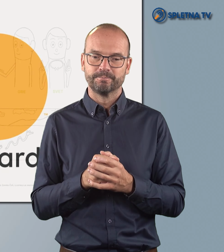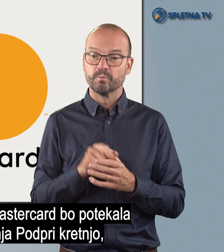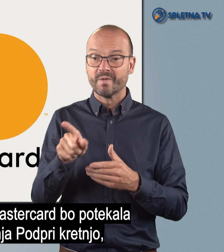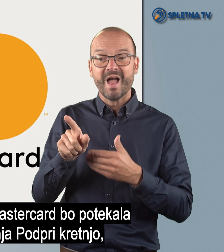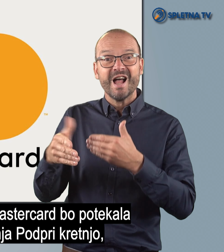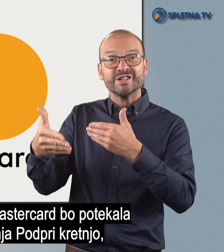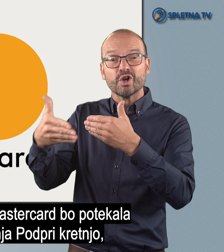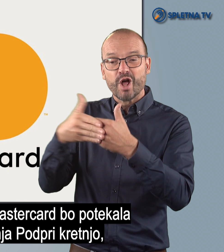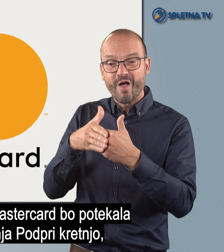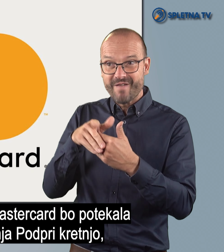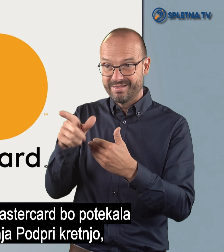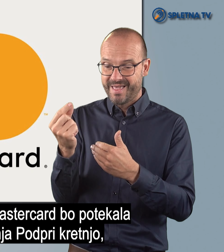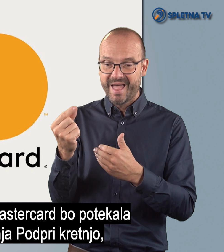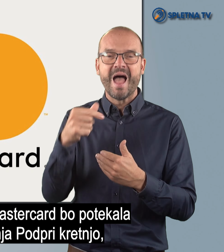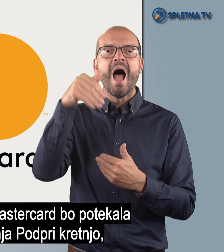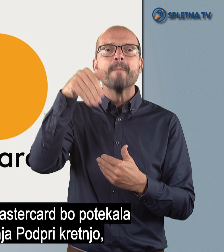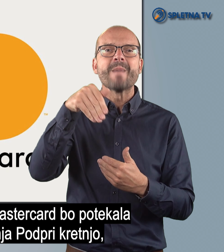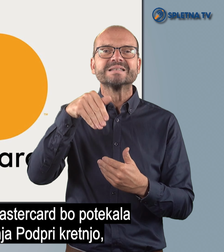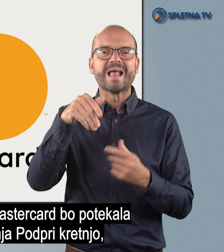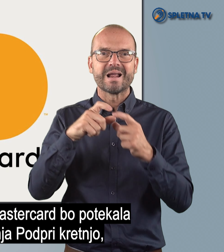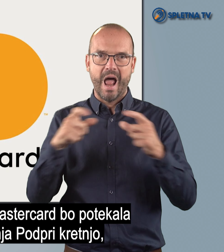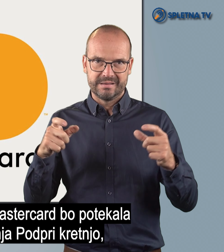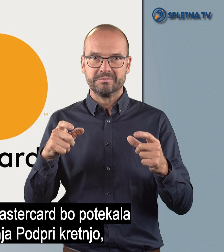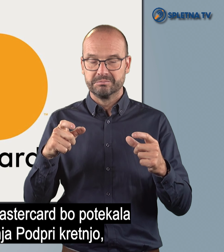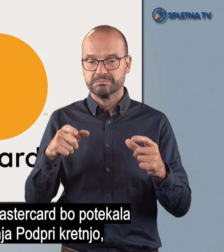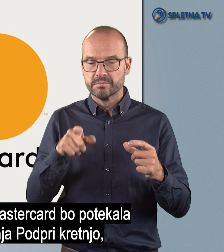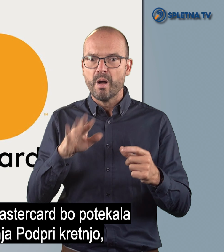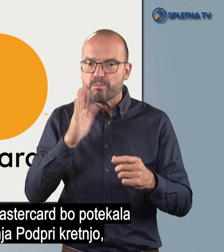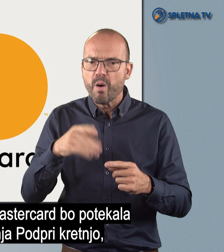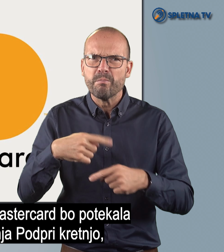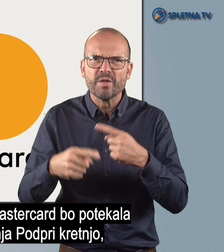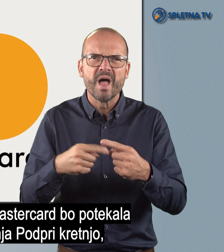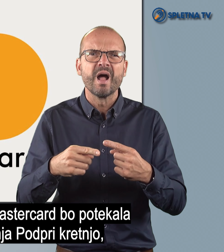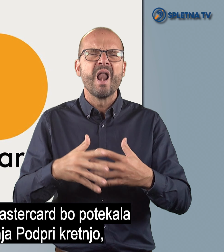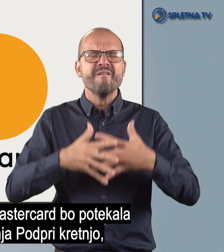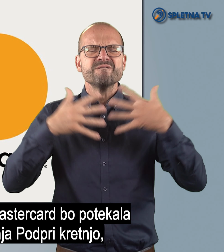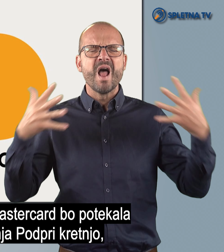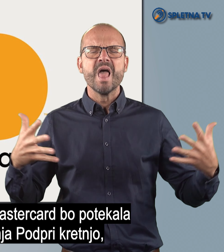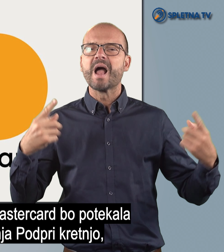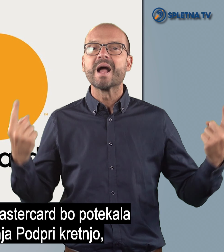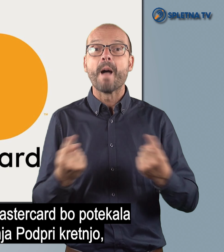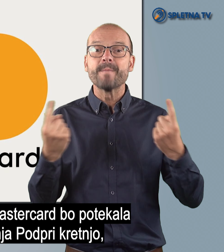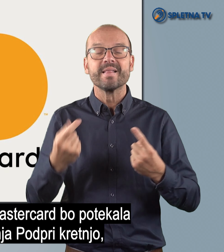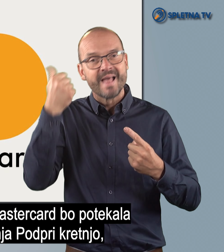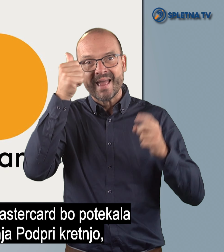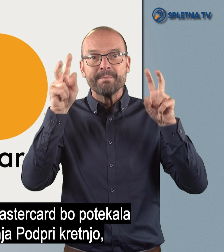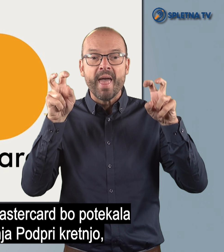V sodelovanju z Mastercard bo potekala velika kampanja Podpri kretnjo, s katero bomo zbirali sredstva za razvoj